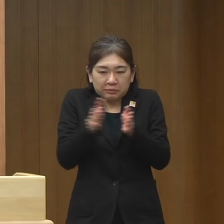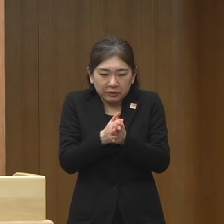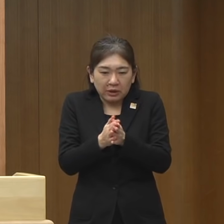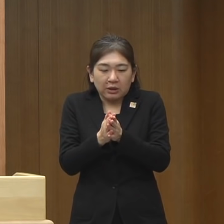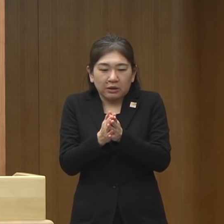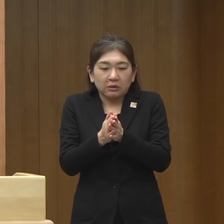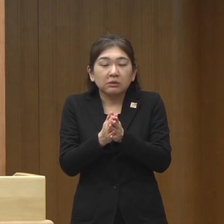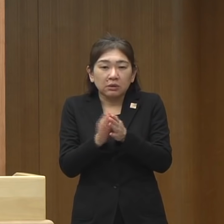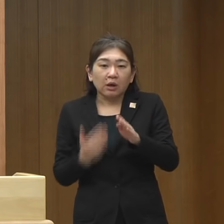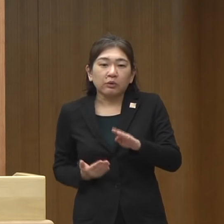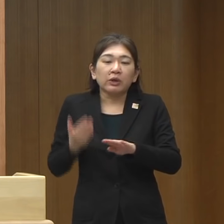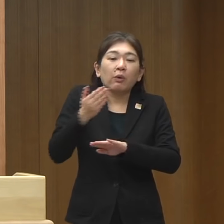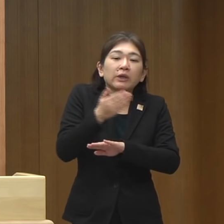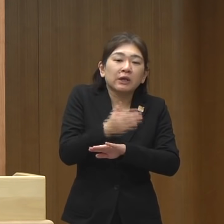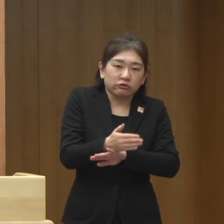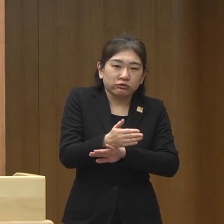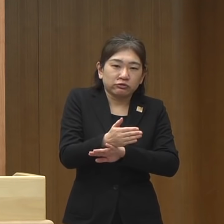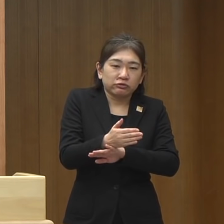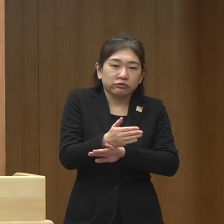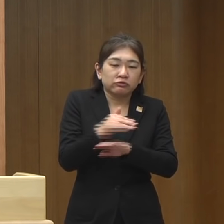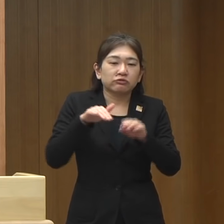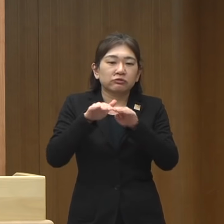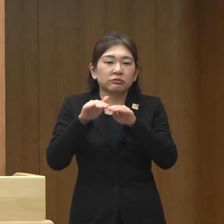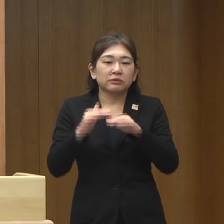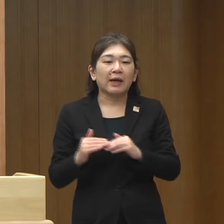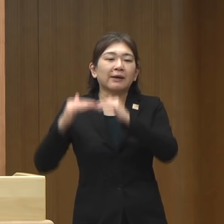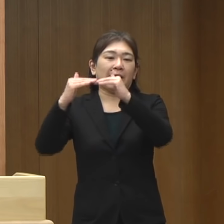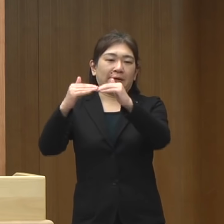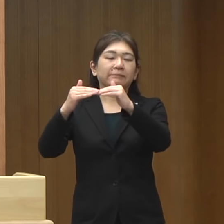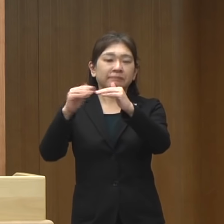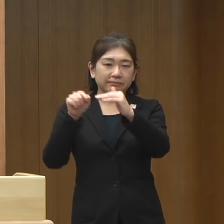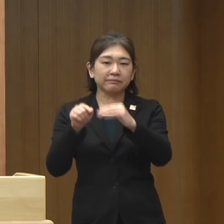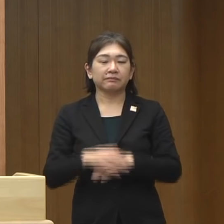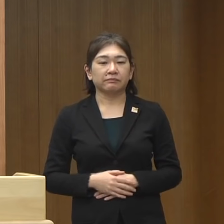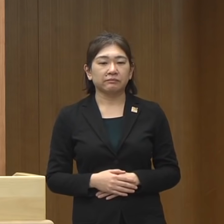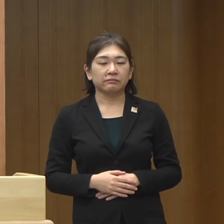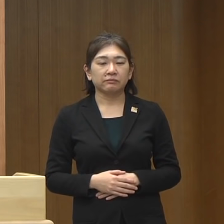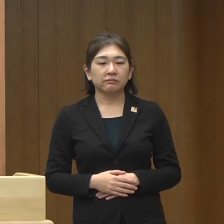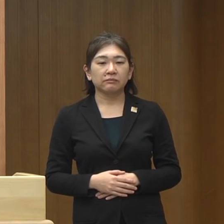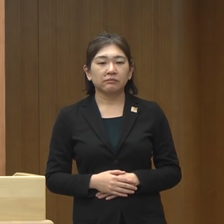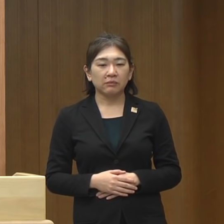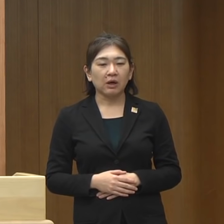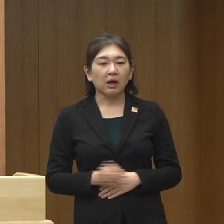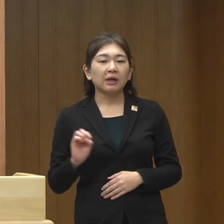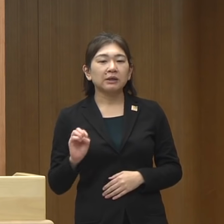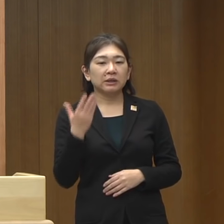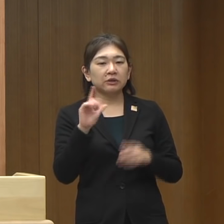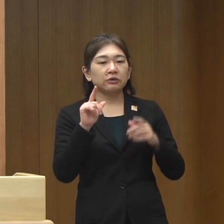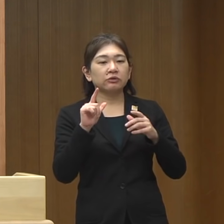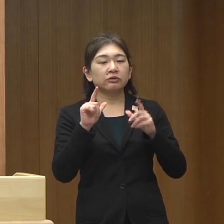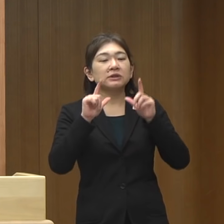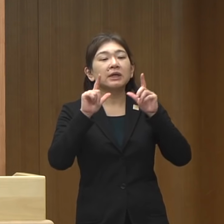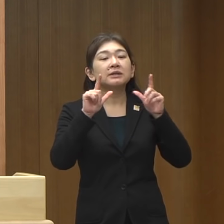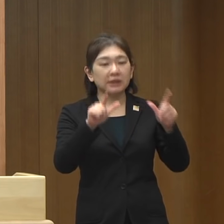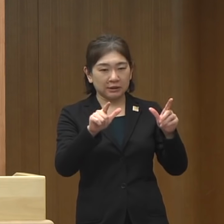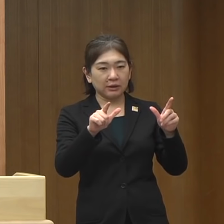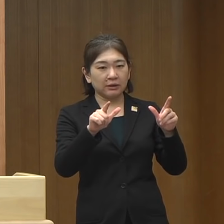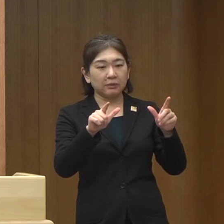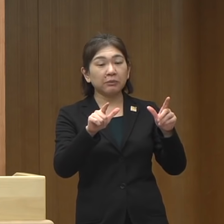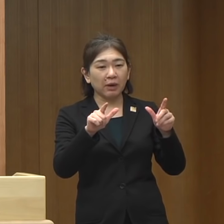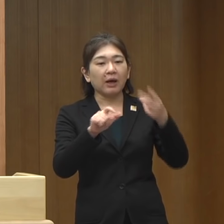くステージと移行する段階、よって緊急事態宣言は予定通り3月